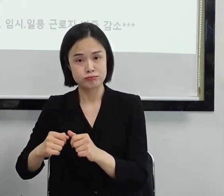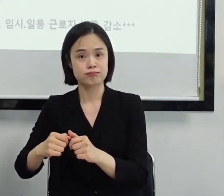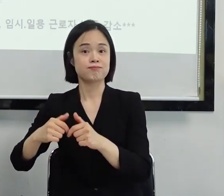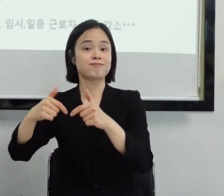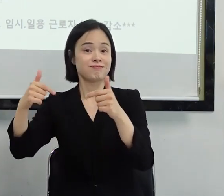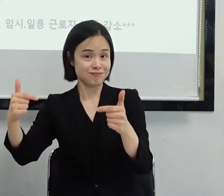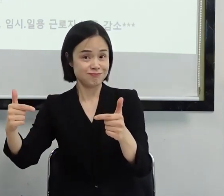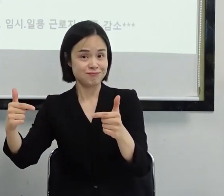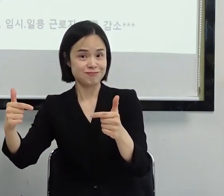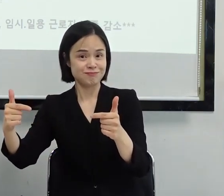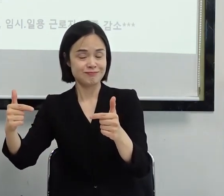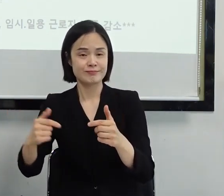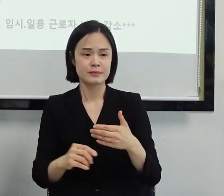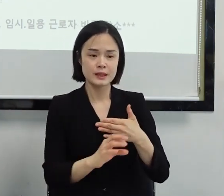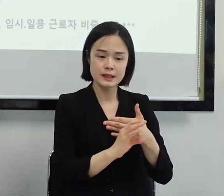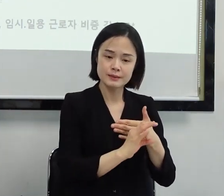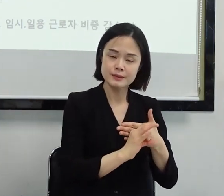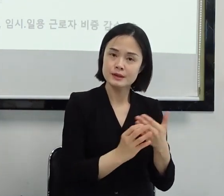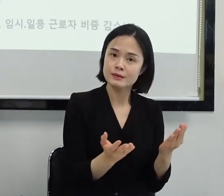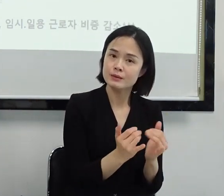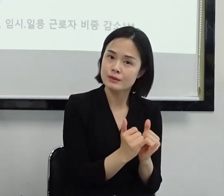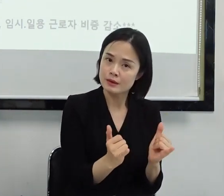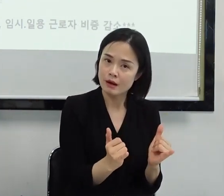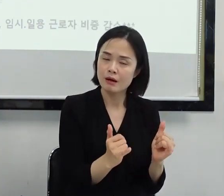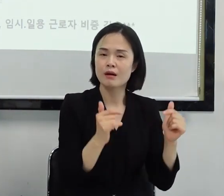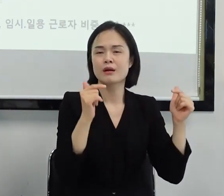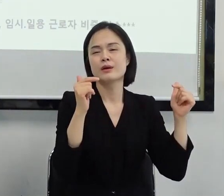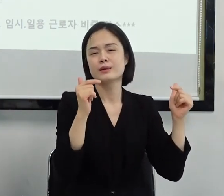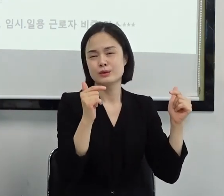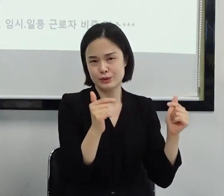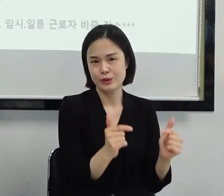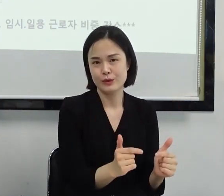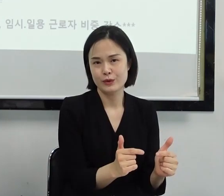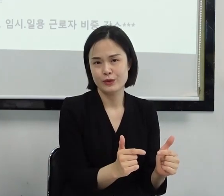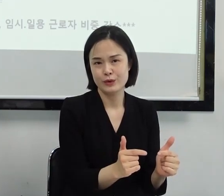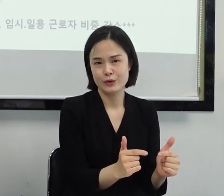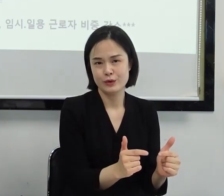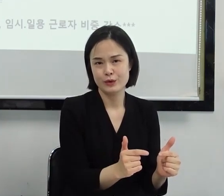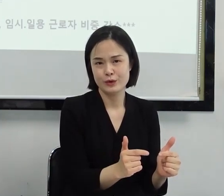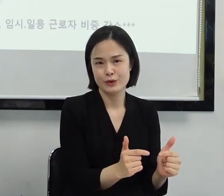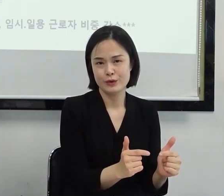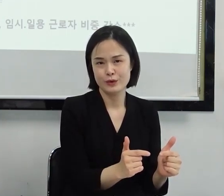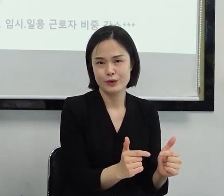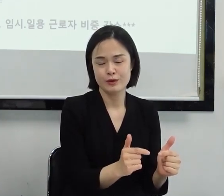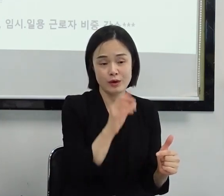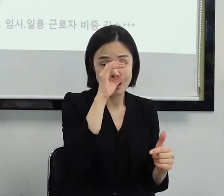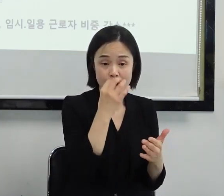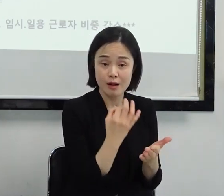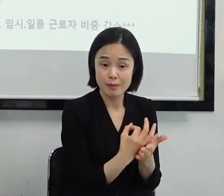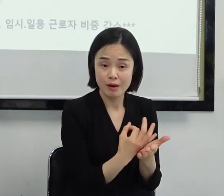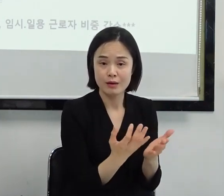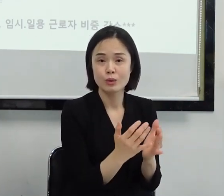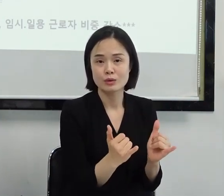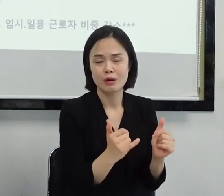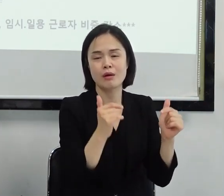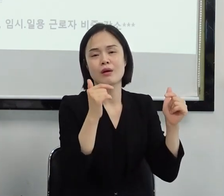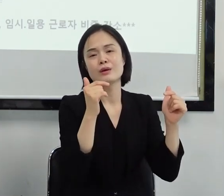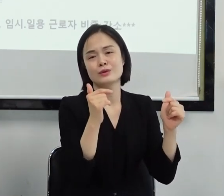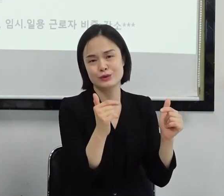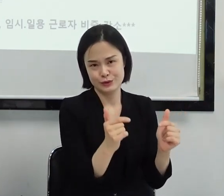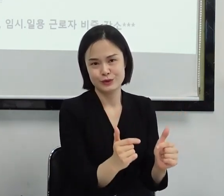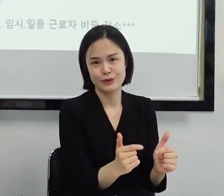늘었습니다. 그리고 임시 근로자의 비율은 줄었고요. 그리고 일용 근로자의 비율도 줄었습니다.